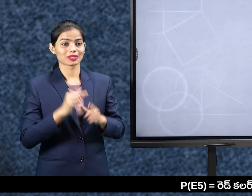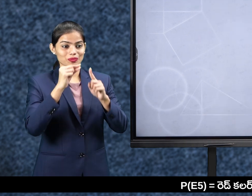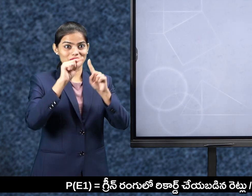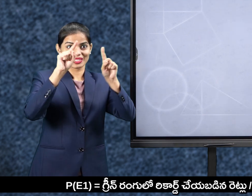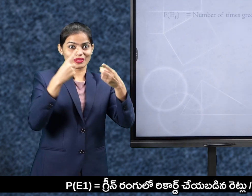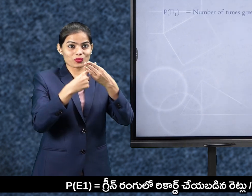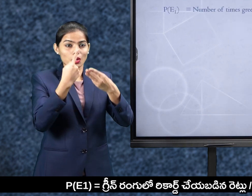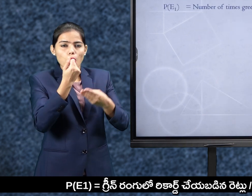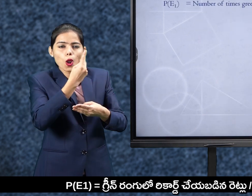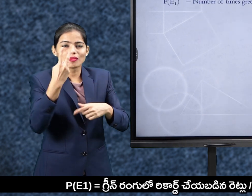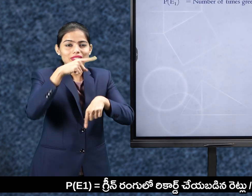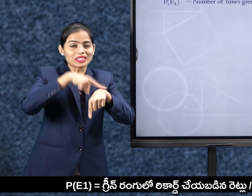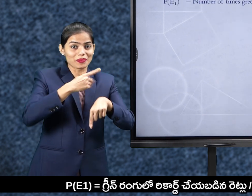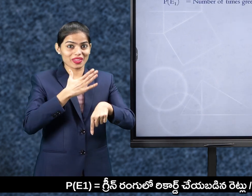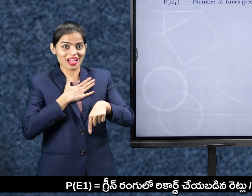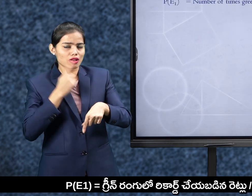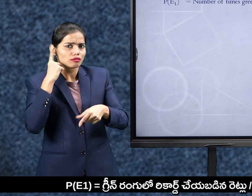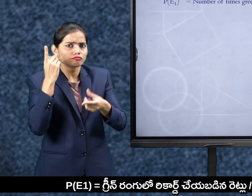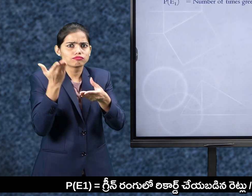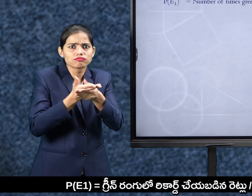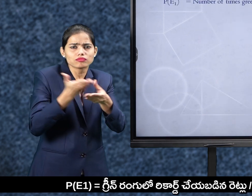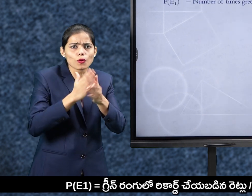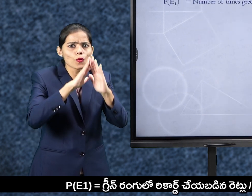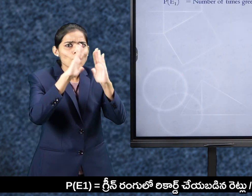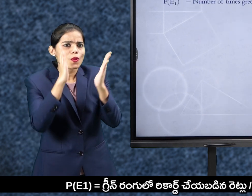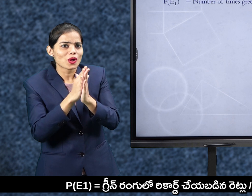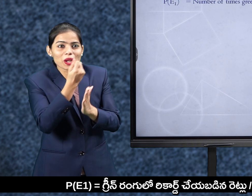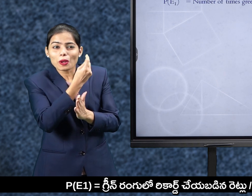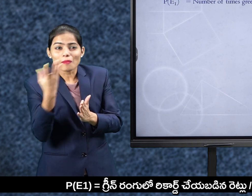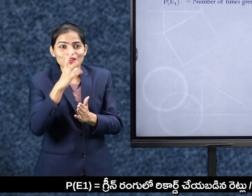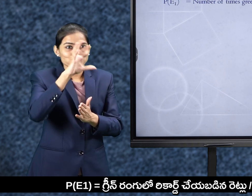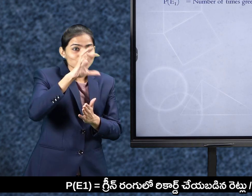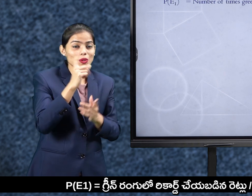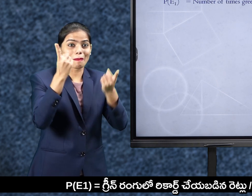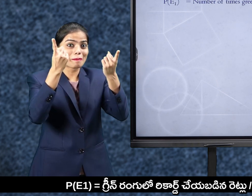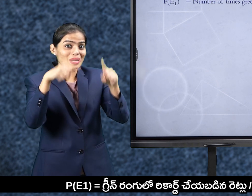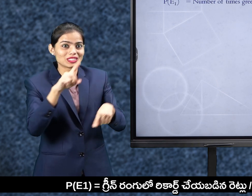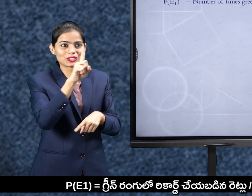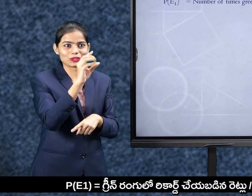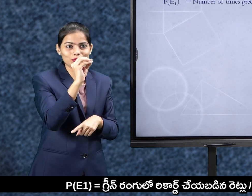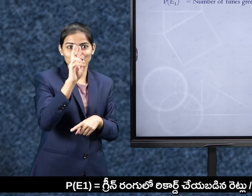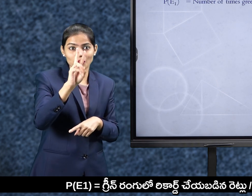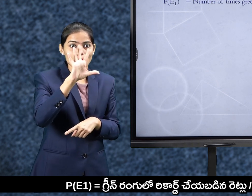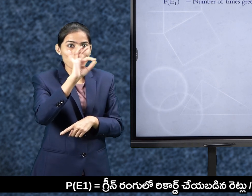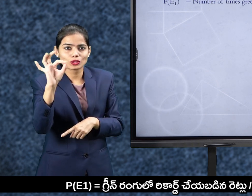సో PE1 is equal to గ్రీన్ రికార్డ్ చేయబడిన రెట్లు బై మొత్తం స్పిన్ల సంఖ్య is equal to 102